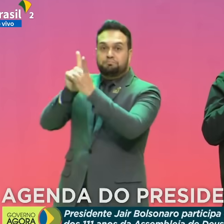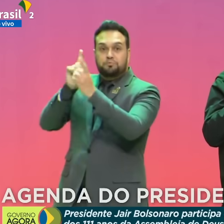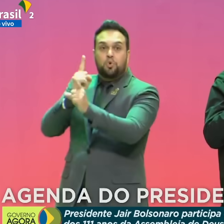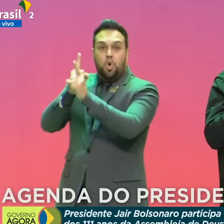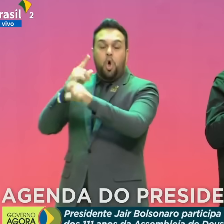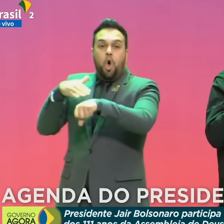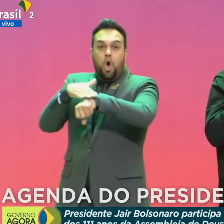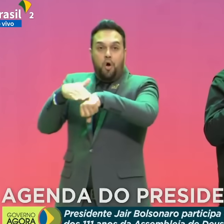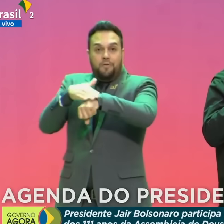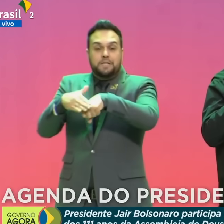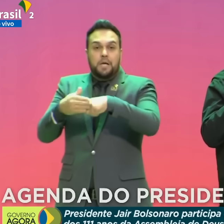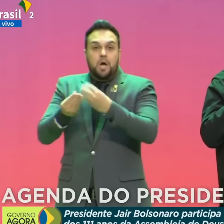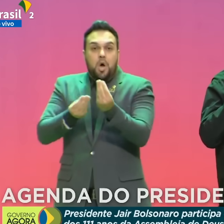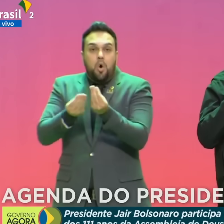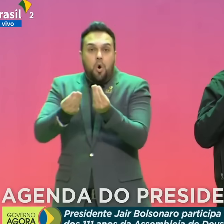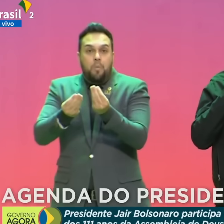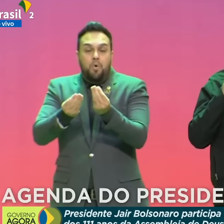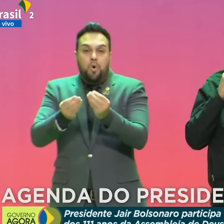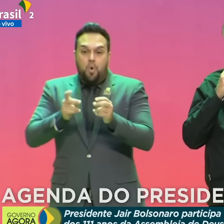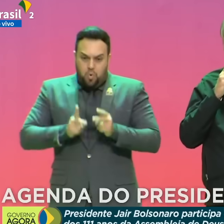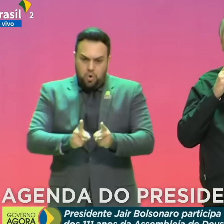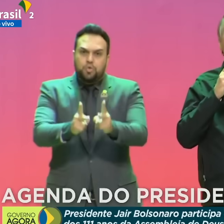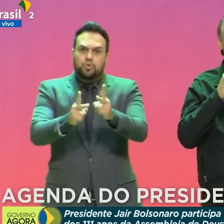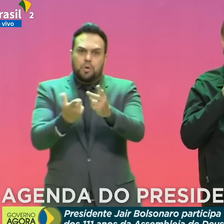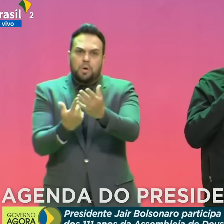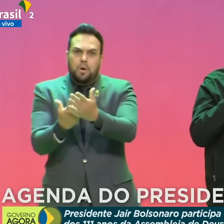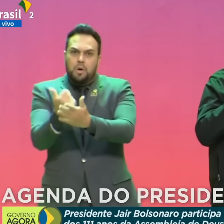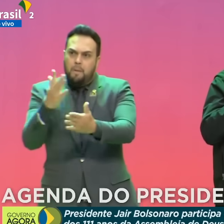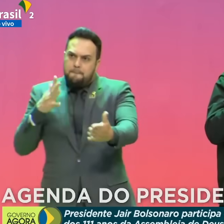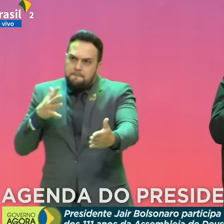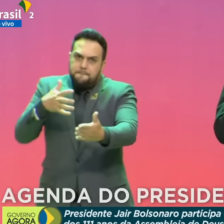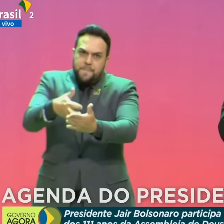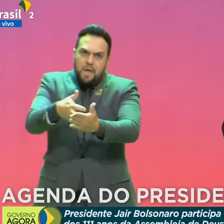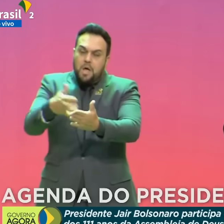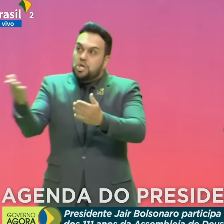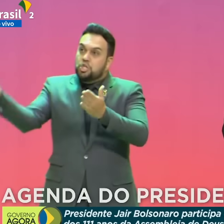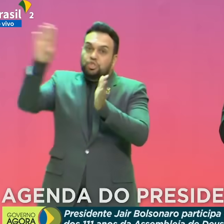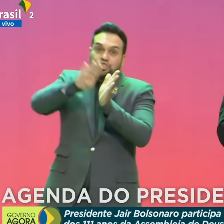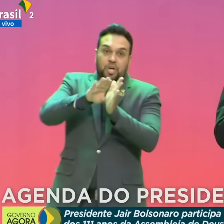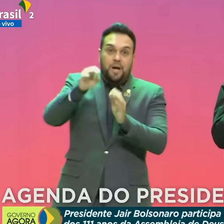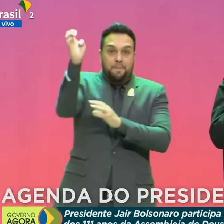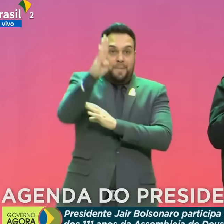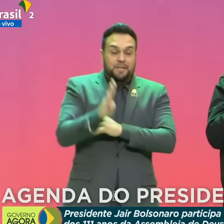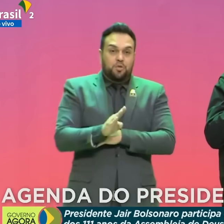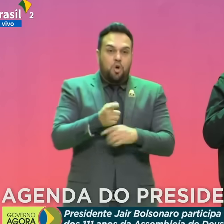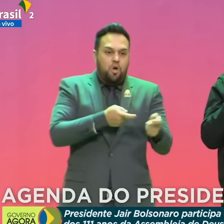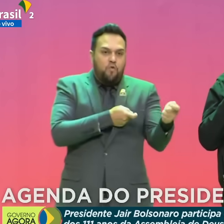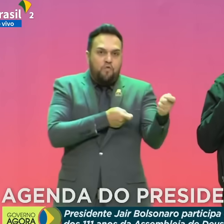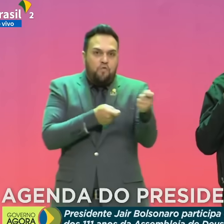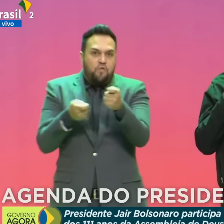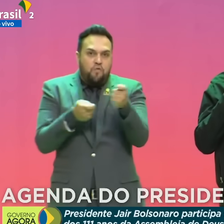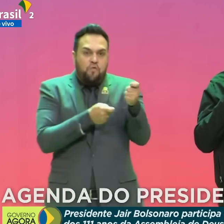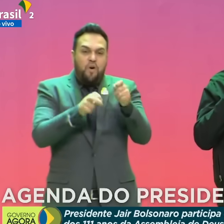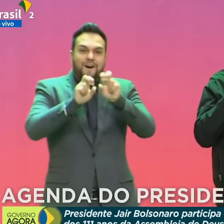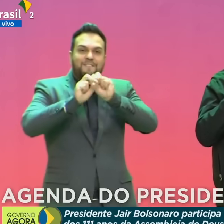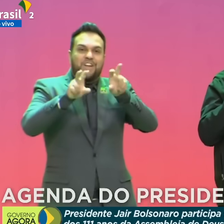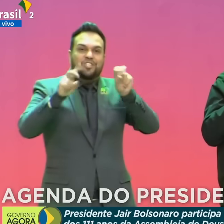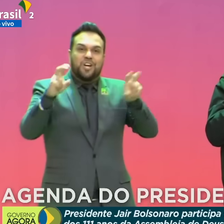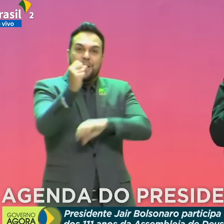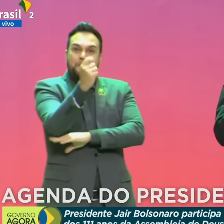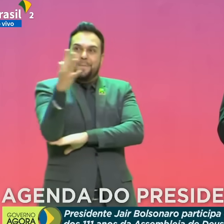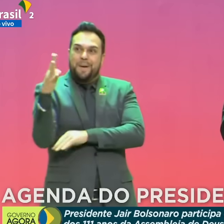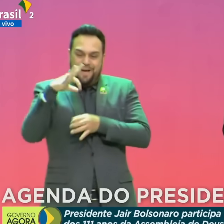A continuidade de fornecimento de fertilizantes para o nosso Brasil, porque há poucos